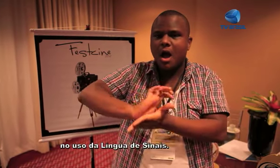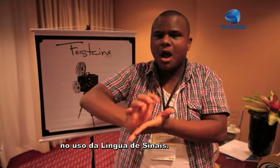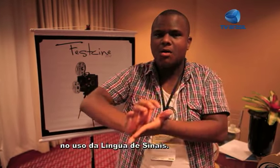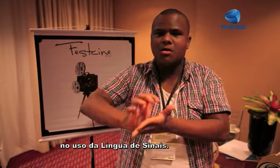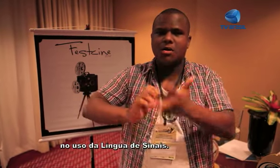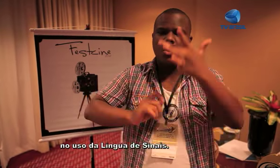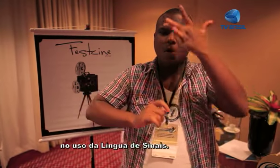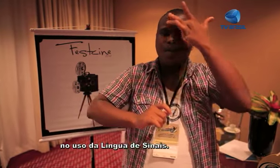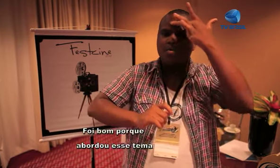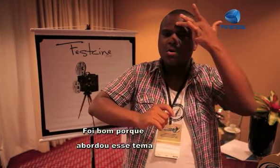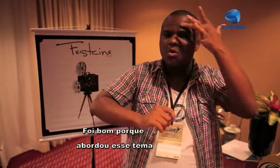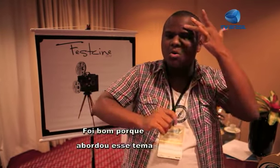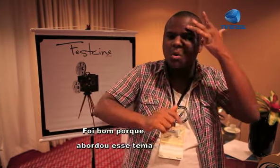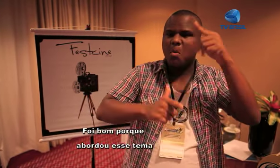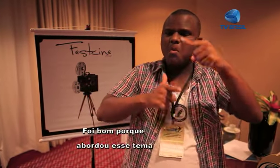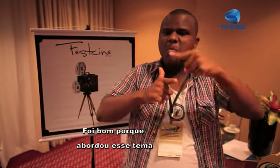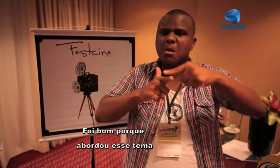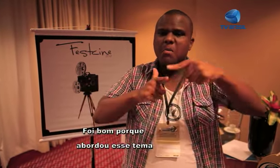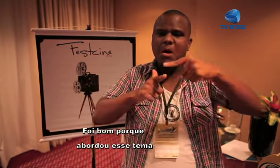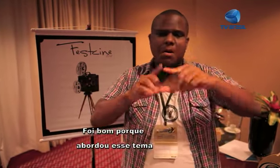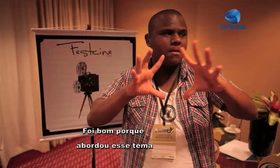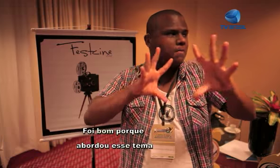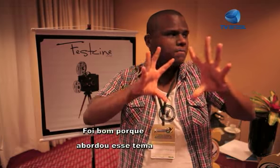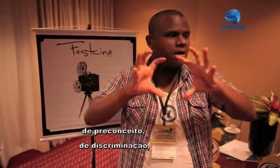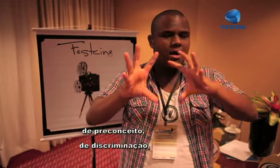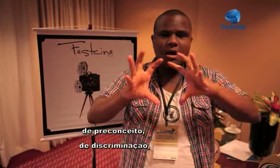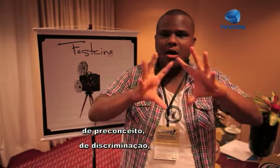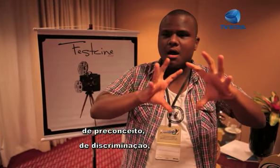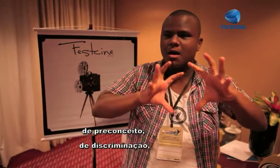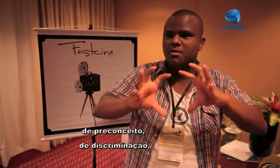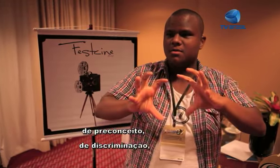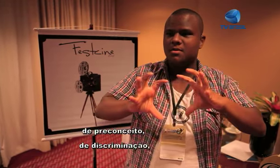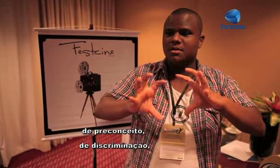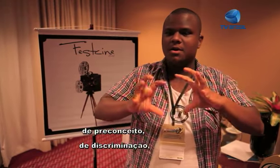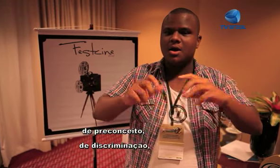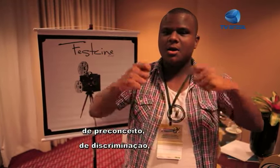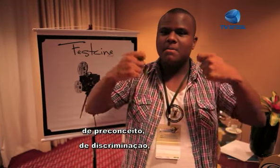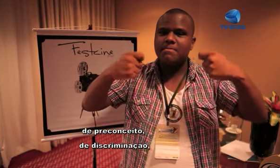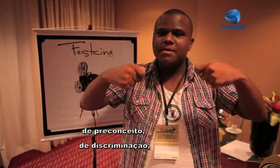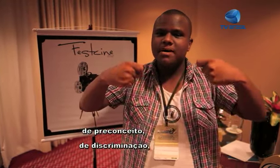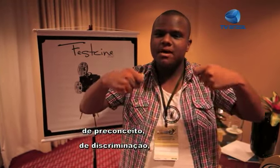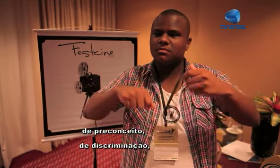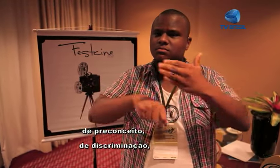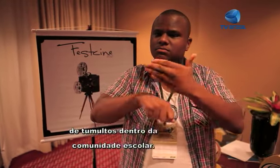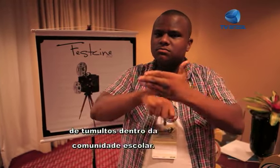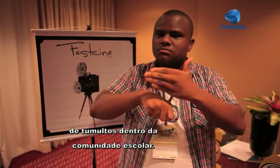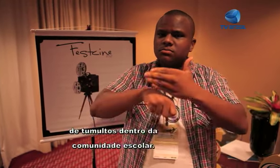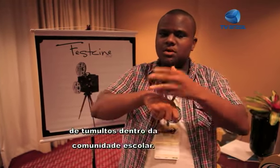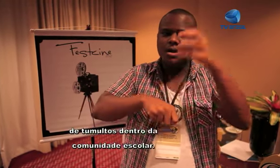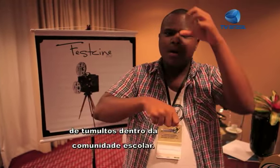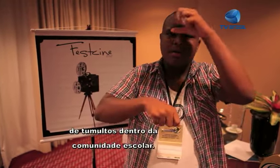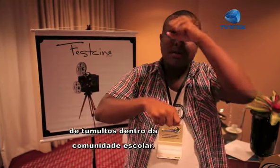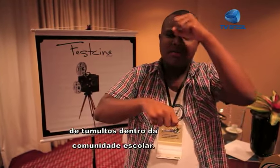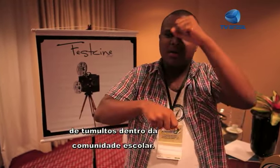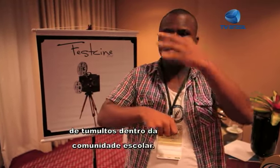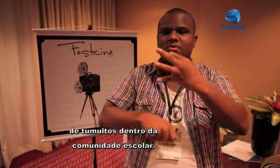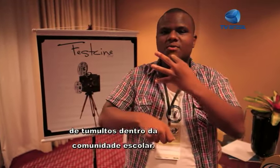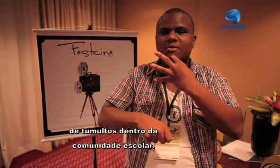sinais. Foi bom porque abordou esse tema de preconceito, de discriminação, de tumultos dentro da comunidade